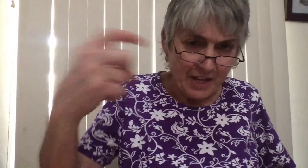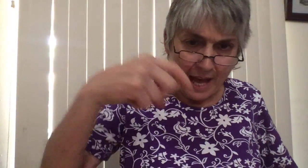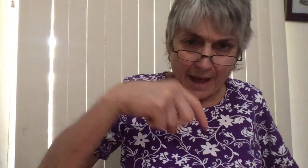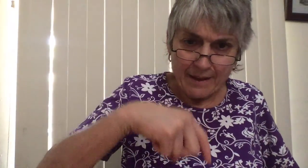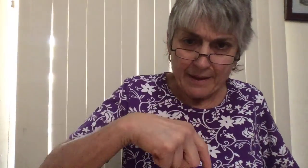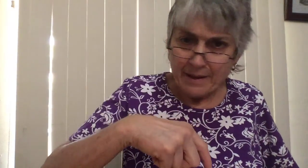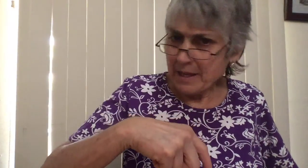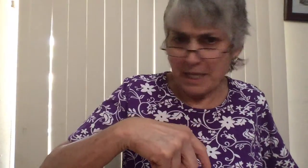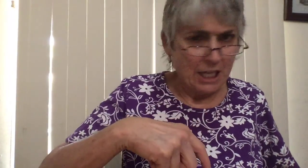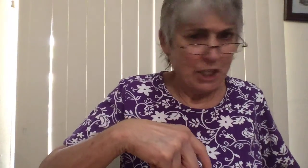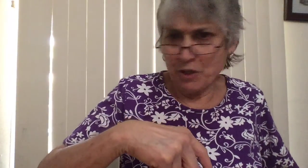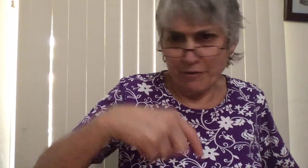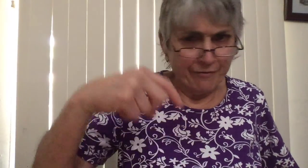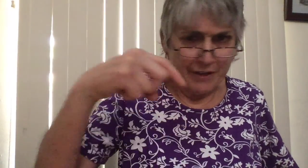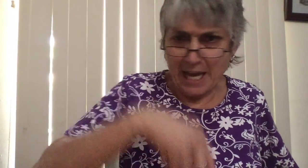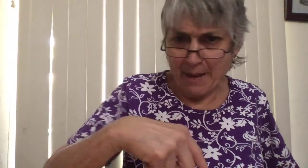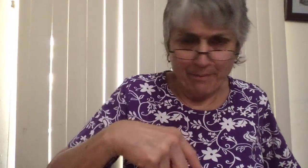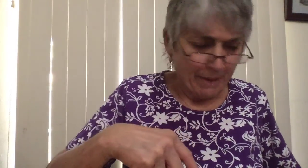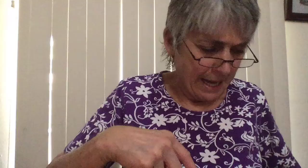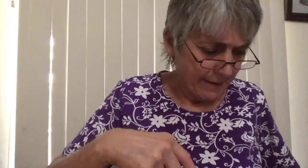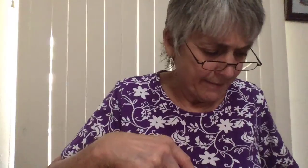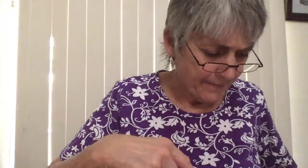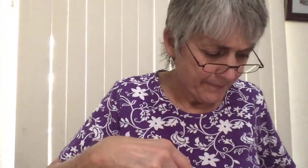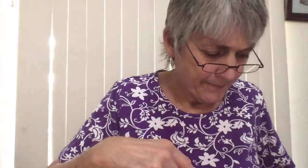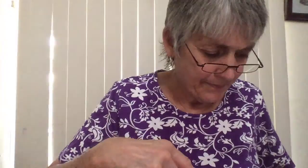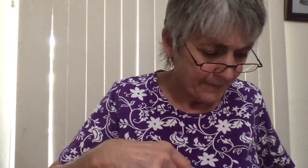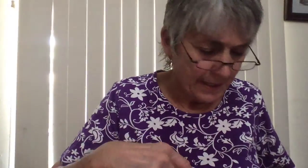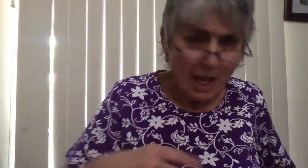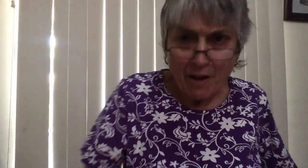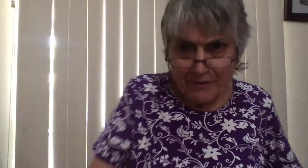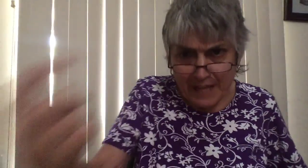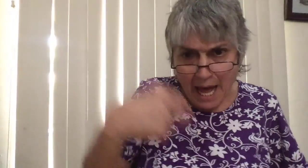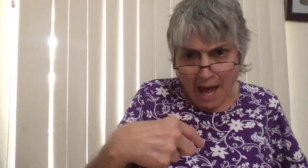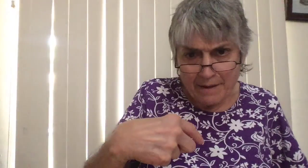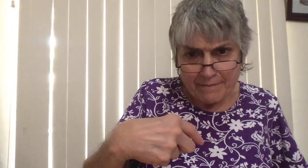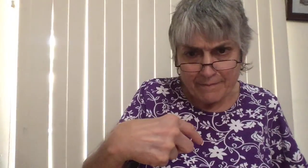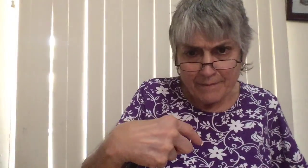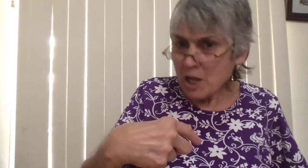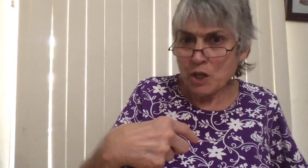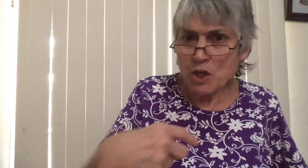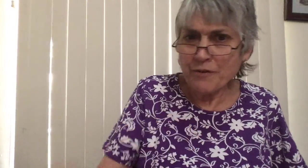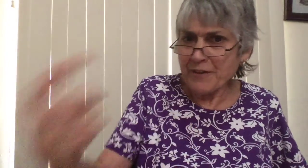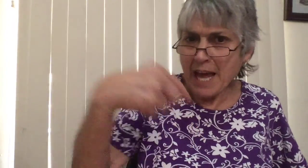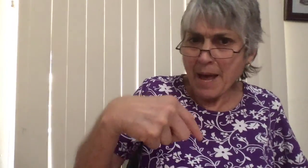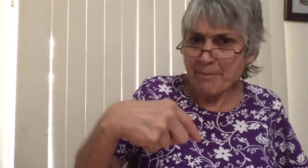Viens. Il ne vient pas. Viens. Ne vient pas.